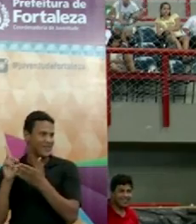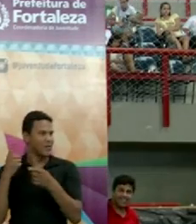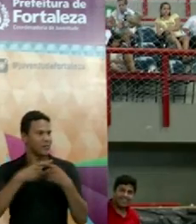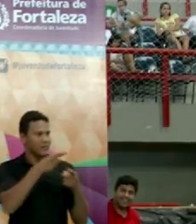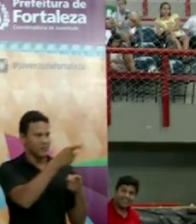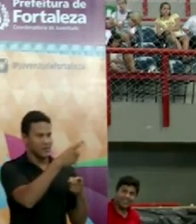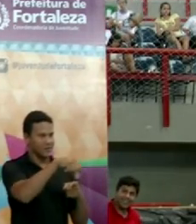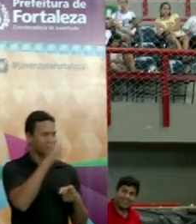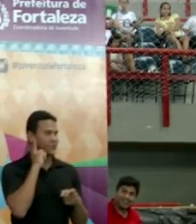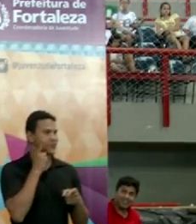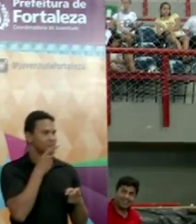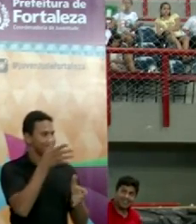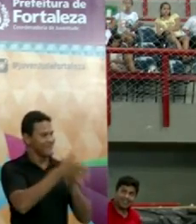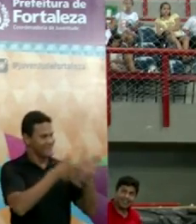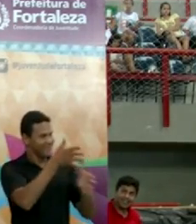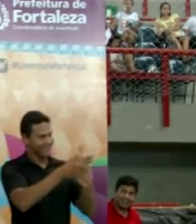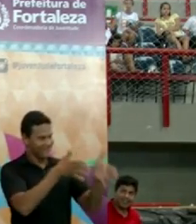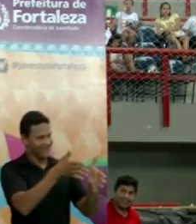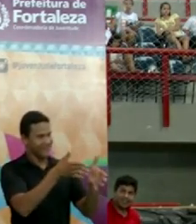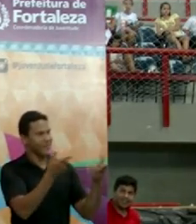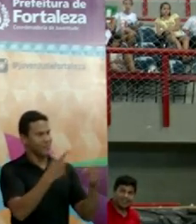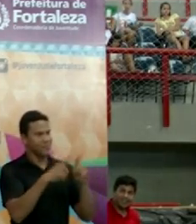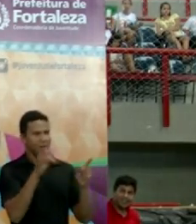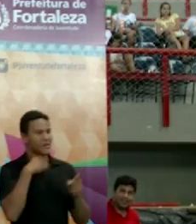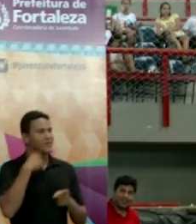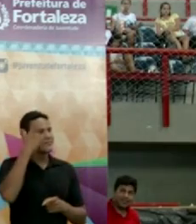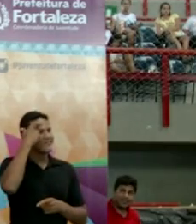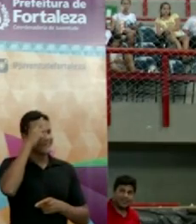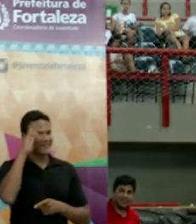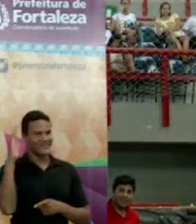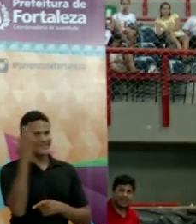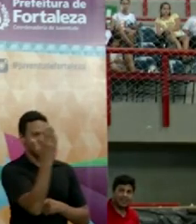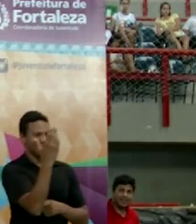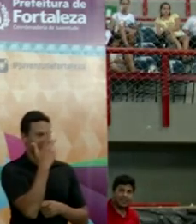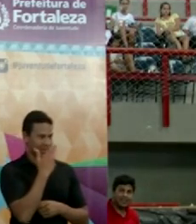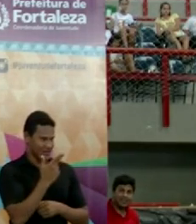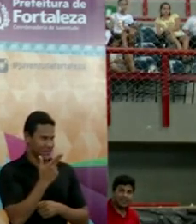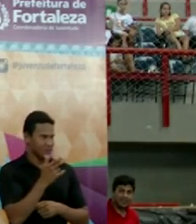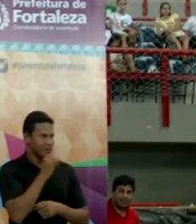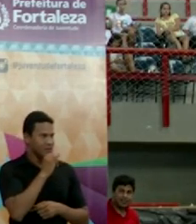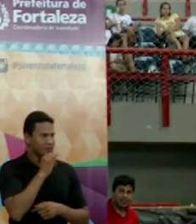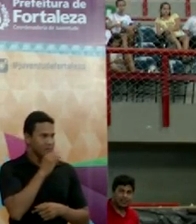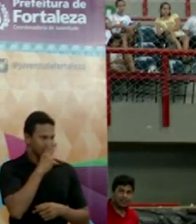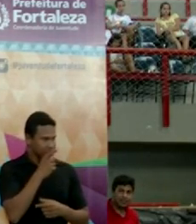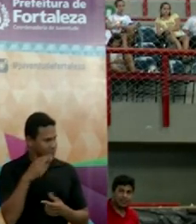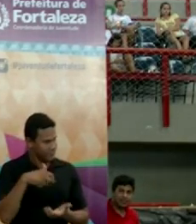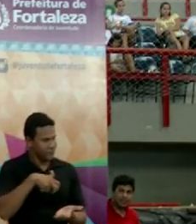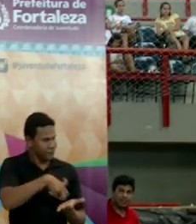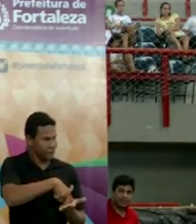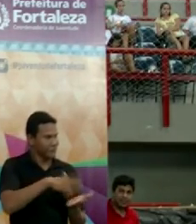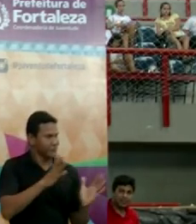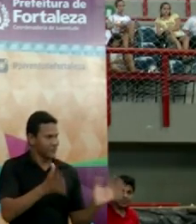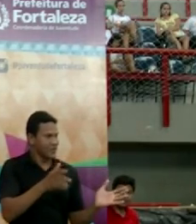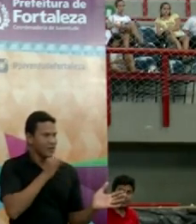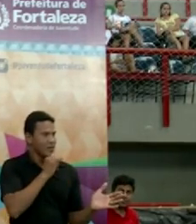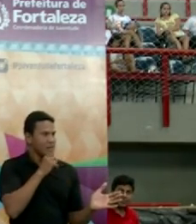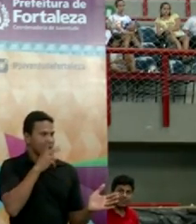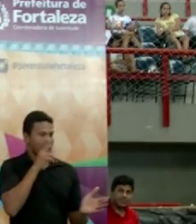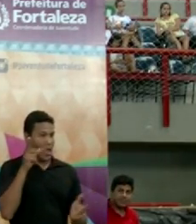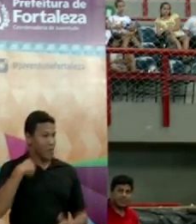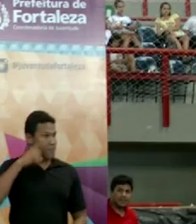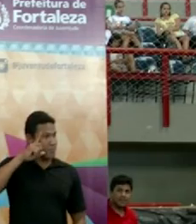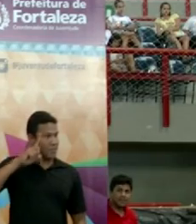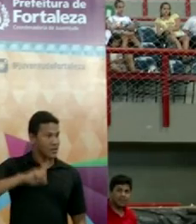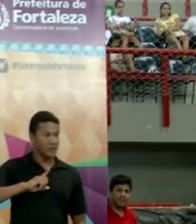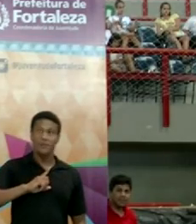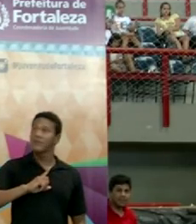meninos a compreender pela linguagem de sinais, mas faz de conta que eu estou de frente para Roberto. Roberto fica de joelho até eu autorizar ele se